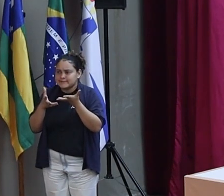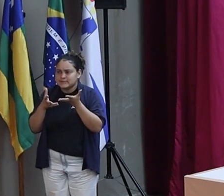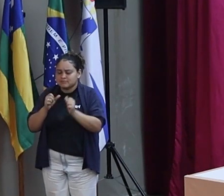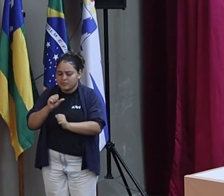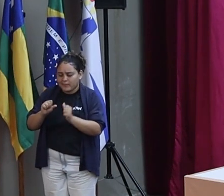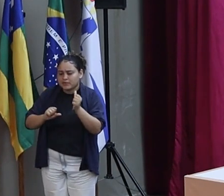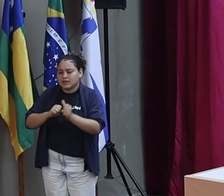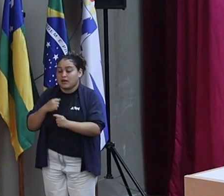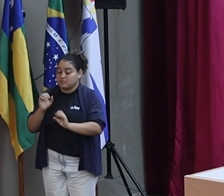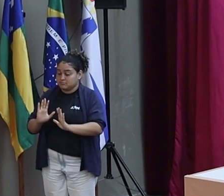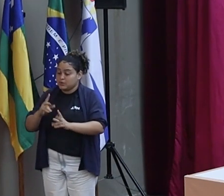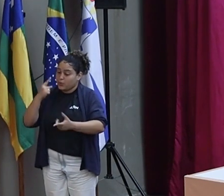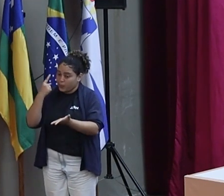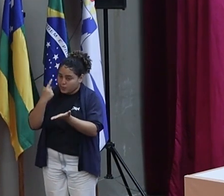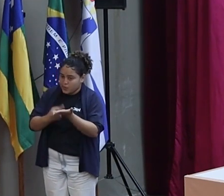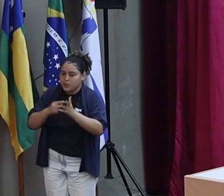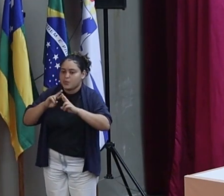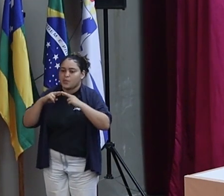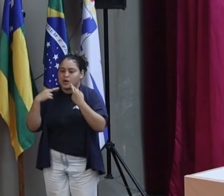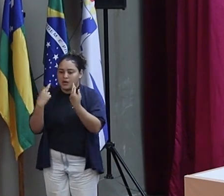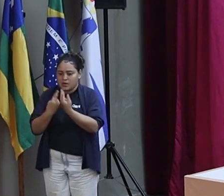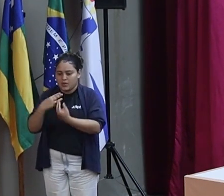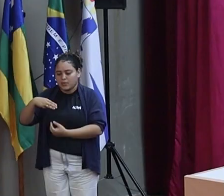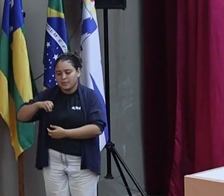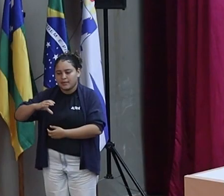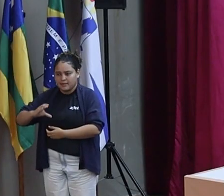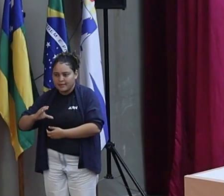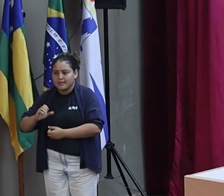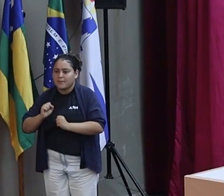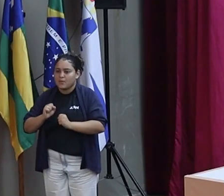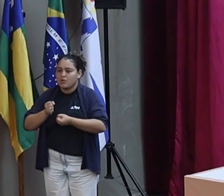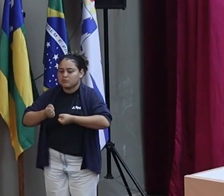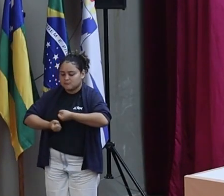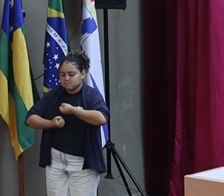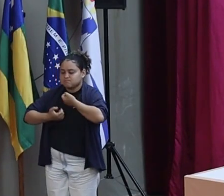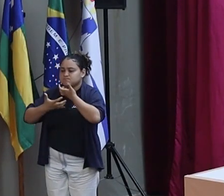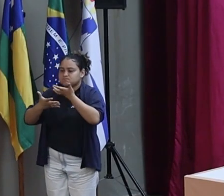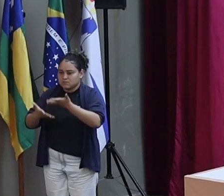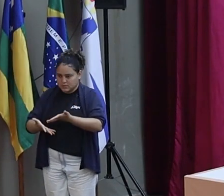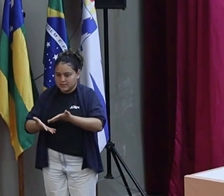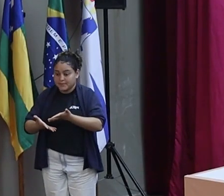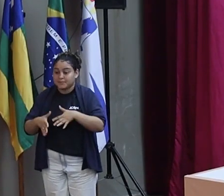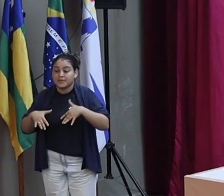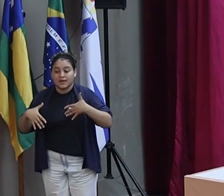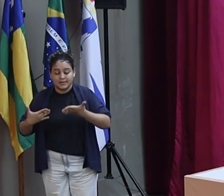nós marcamos uma reunião no MEC, pudemos nos manifestar. A partir